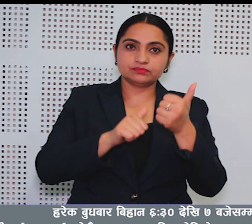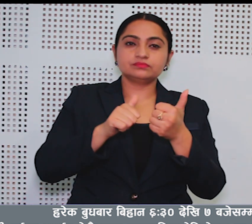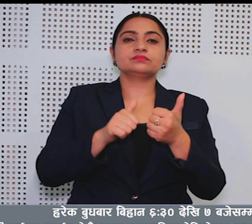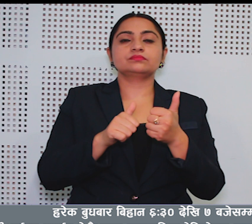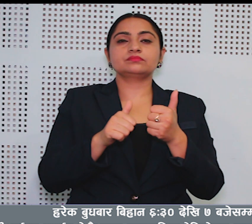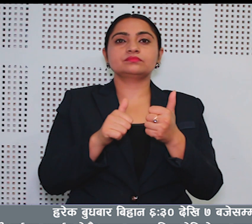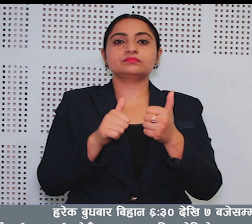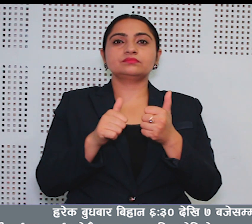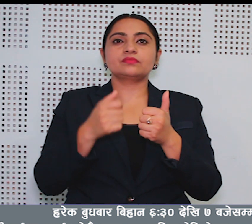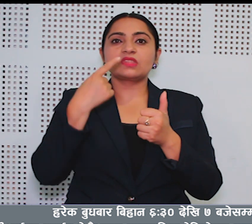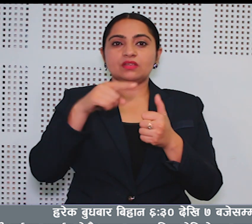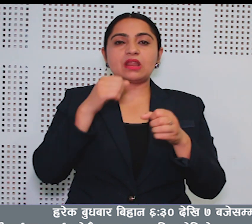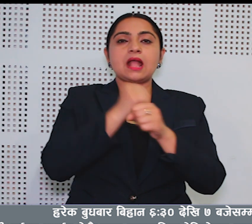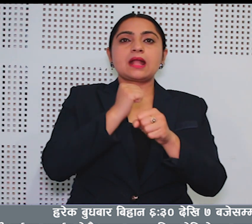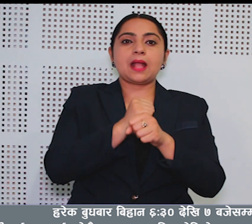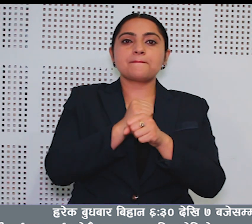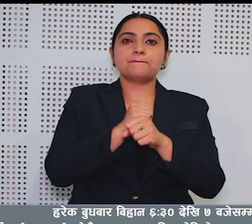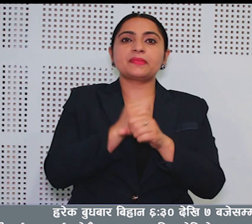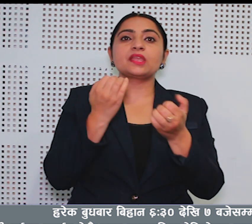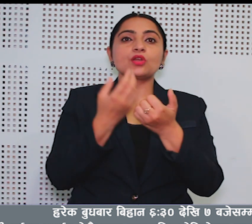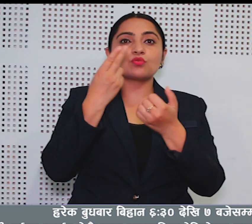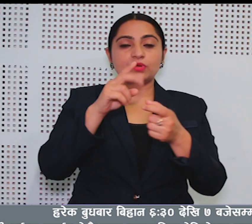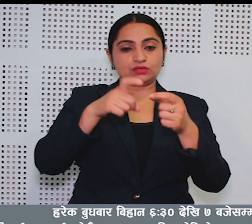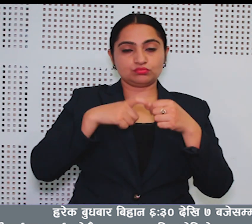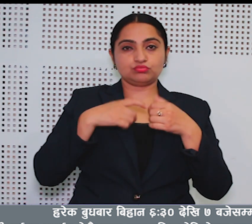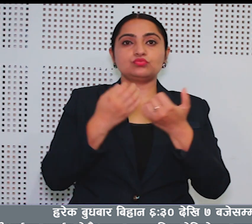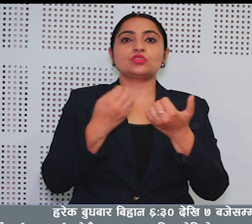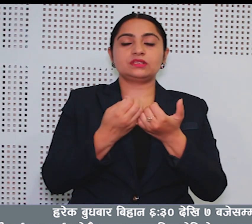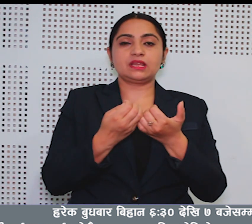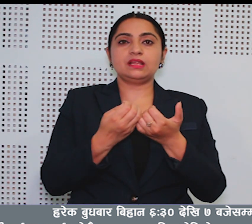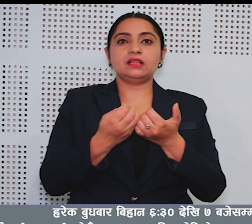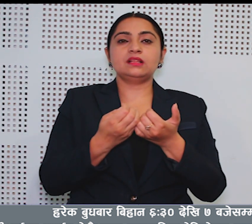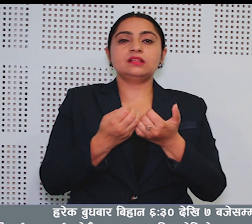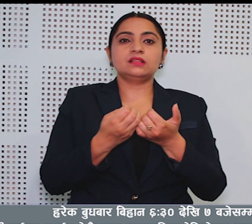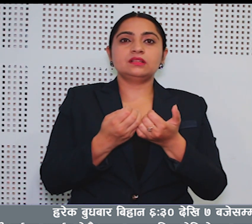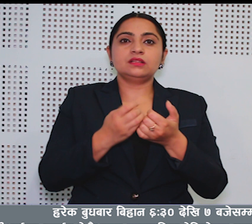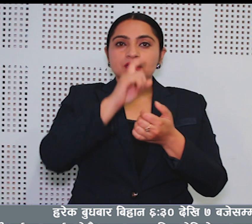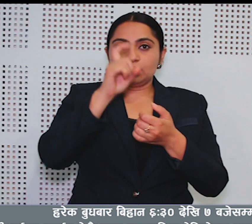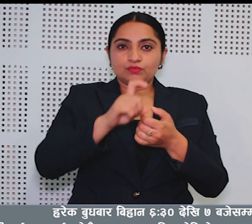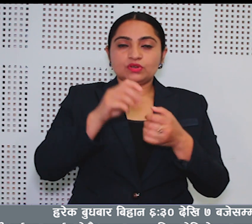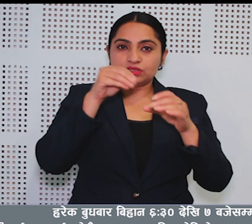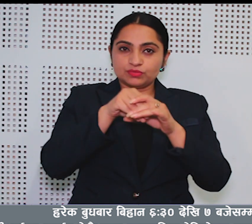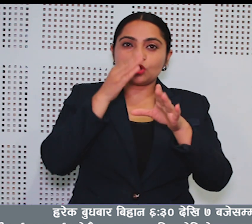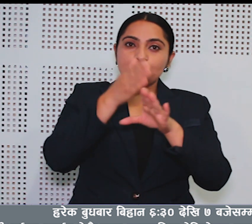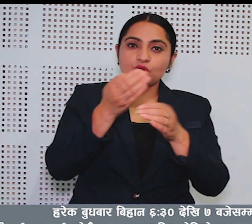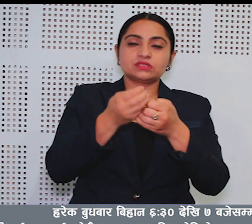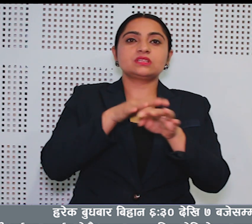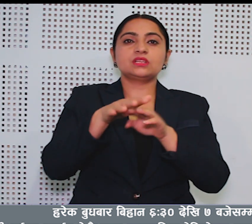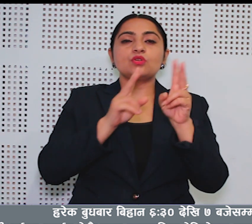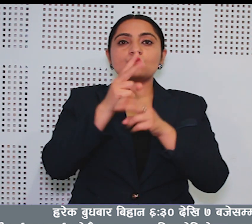हामीले एउटा फ्रेम आउट के गर्नु भएको छ भनेर प्रश्न राखिरहँदा मैले यहाँलाई प्रश्नभित्र प्रवेश गरेर धेरै कुराहरूको कार्ययोजना सहितको अगाडि